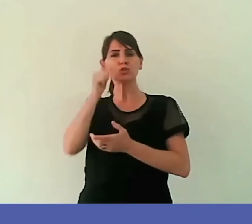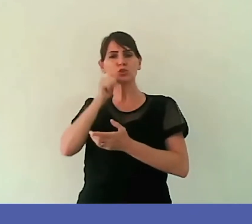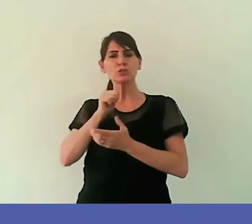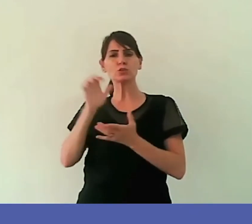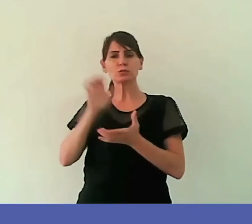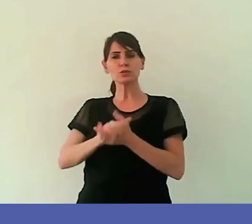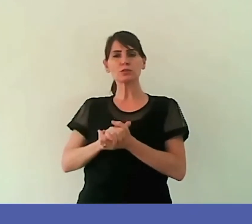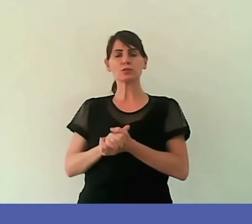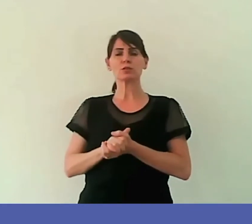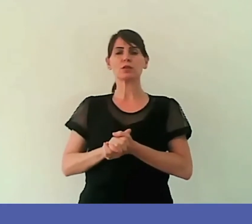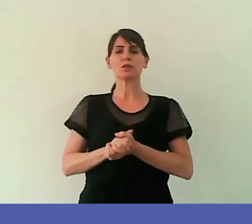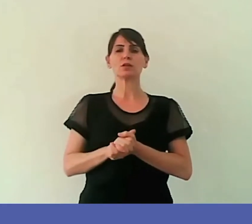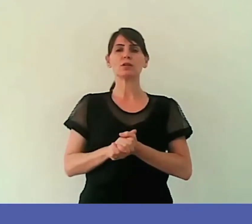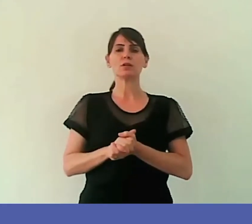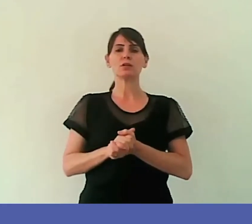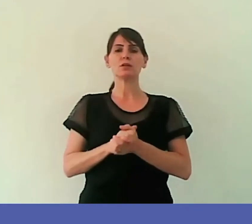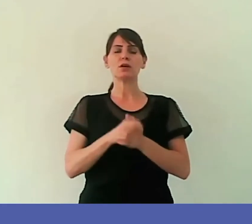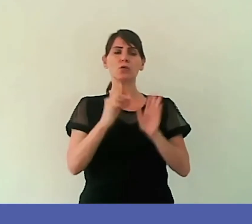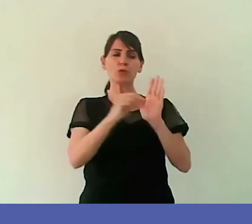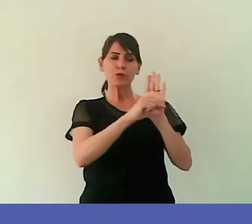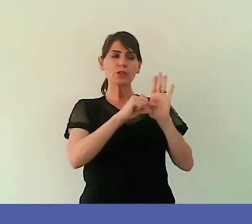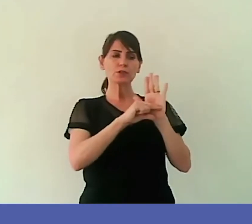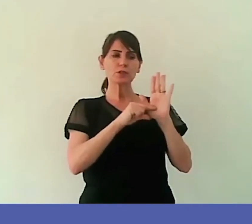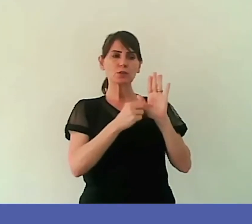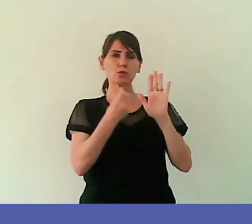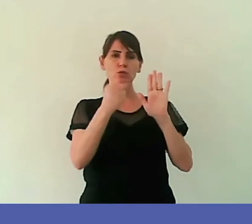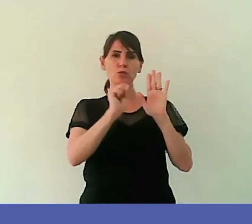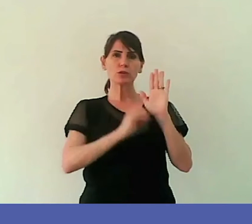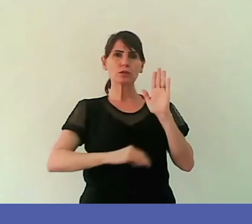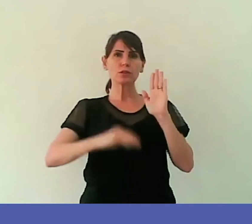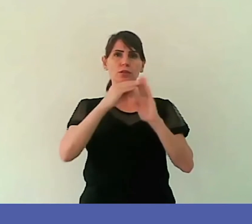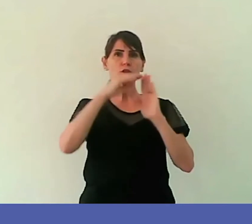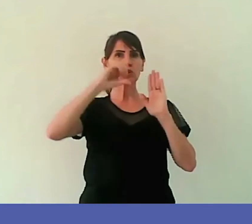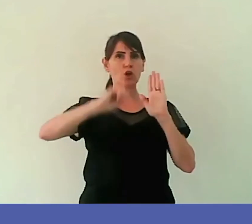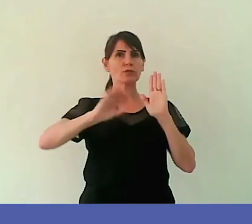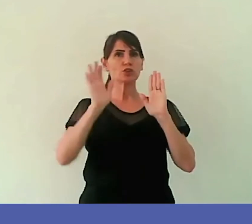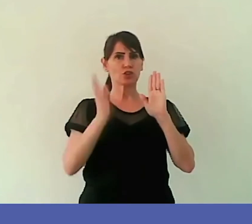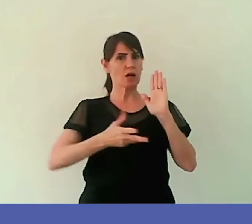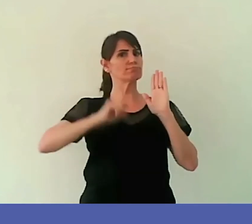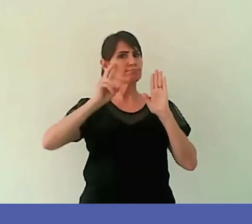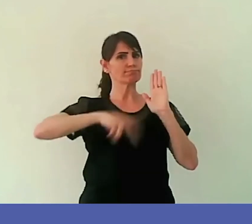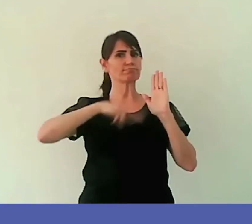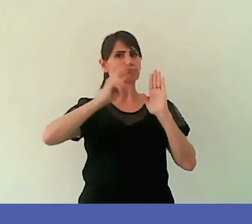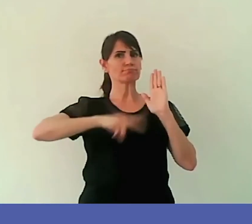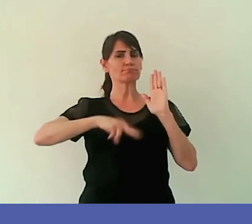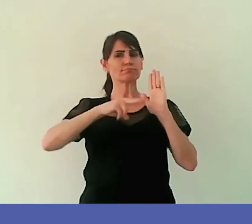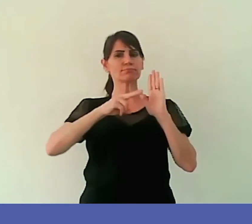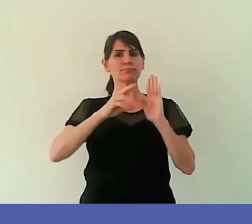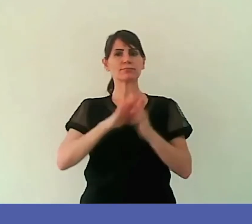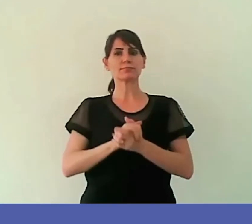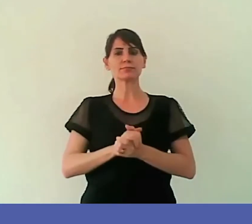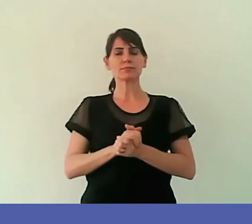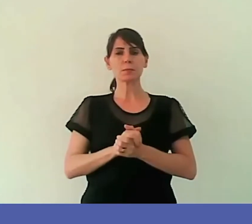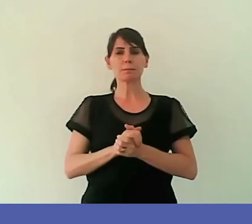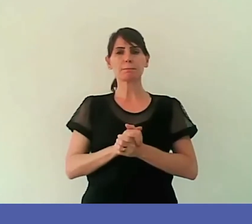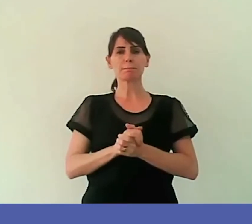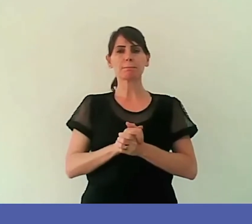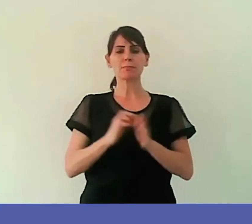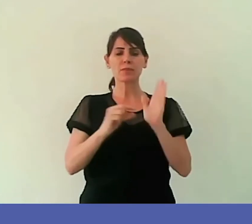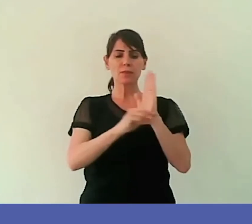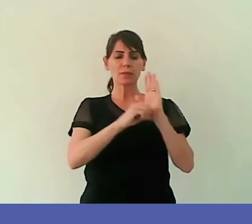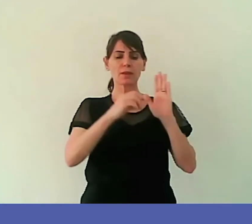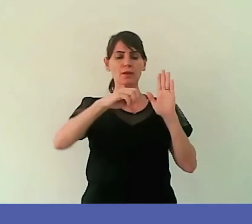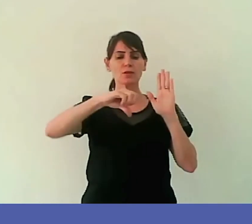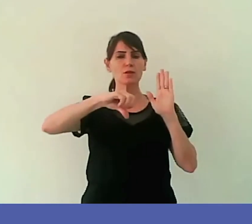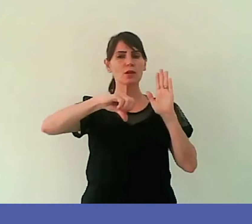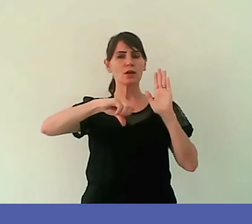segundo os versículos 8 e 9 que nós lemos aqui, tá? Porque 9 fala assim, então,